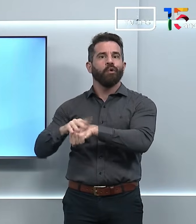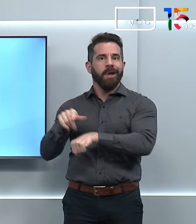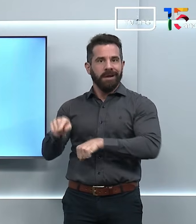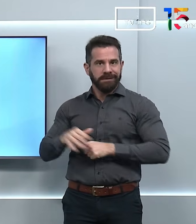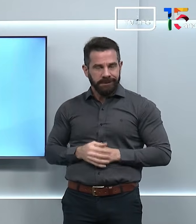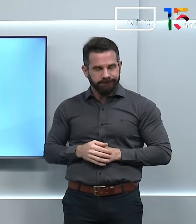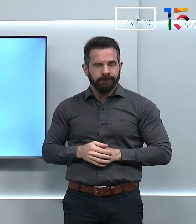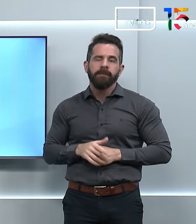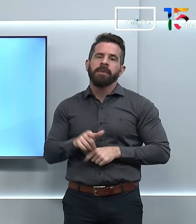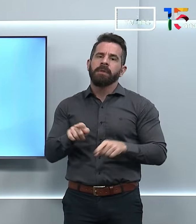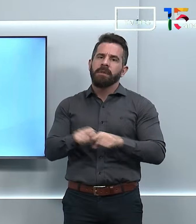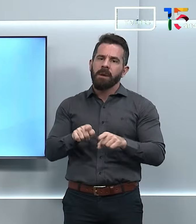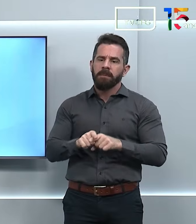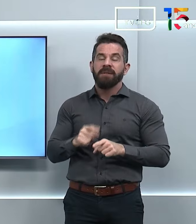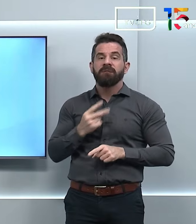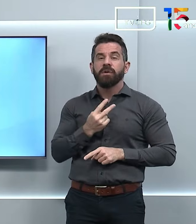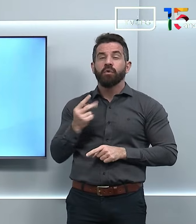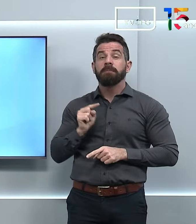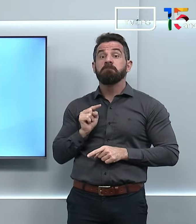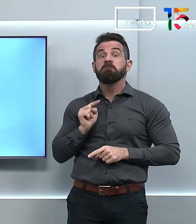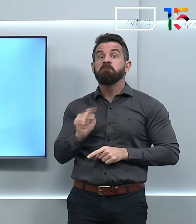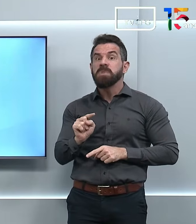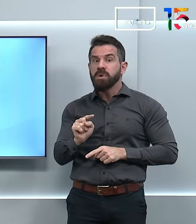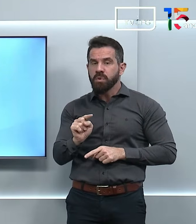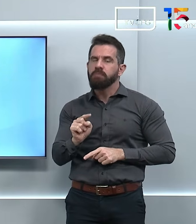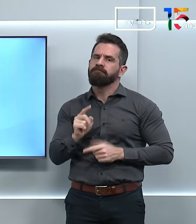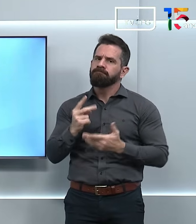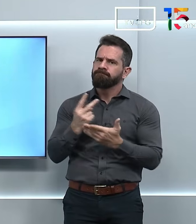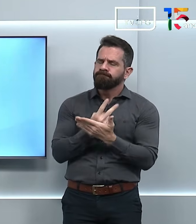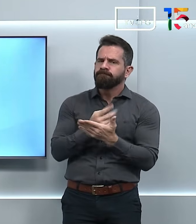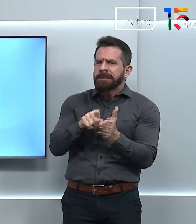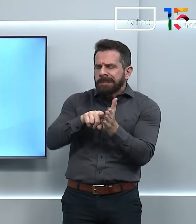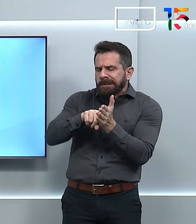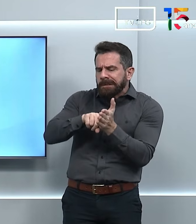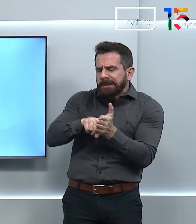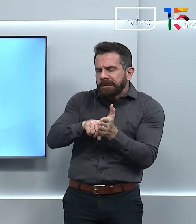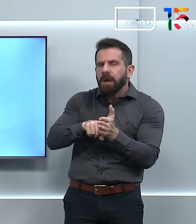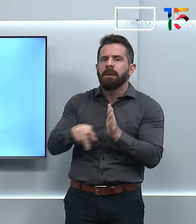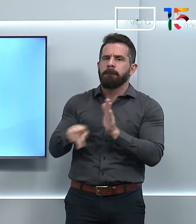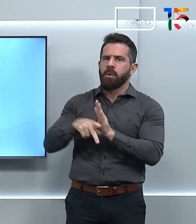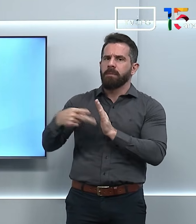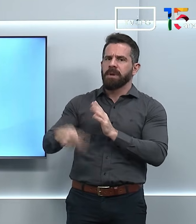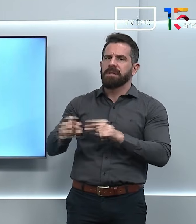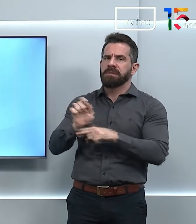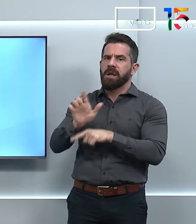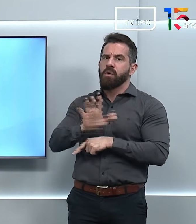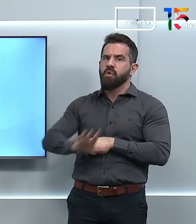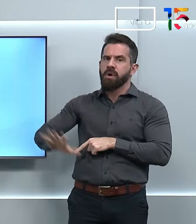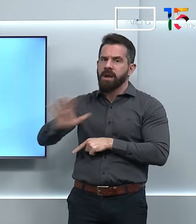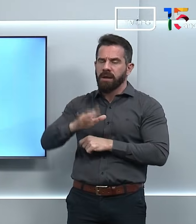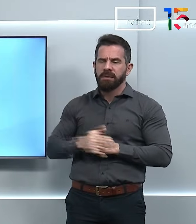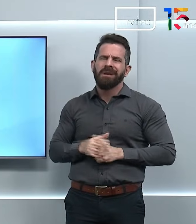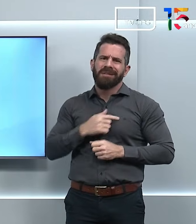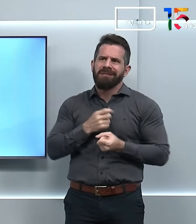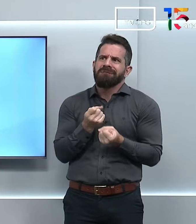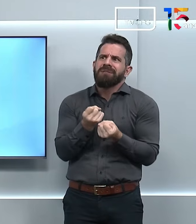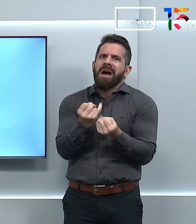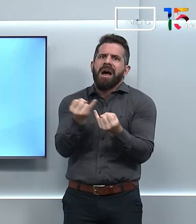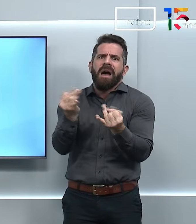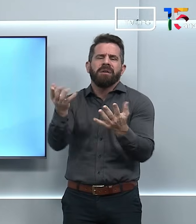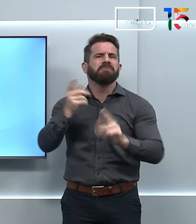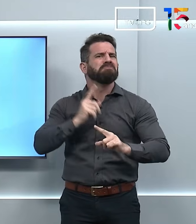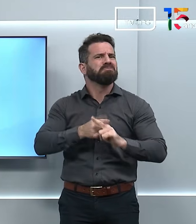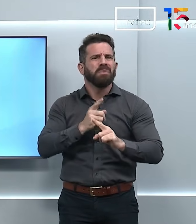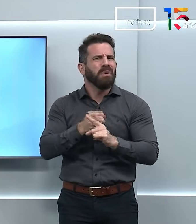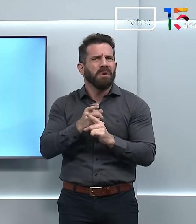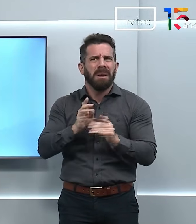Outros 22 mil casos estão sendo investigados também no estado de Goiás. E vários motivos explicam, esse